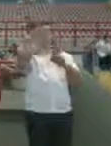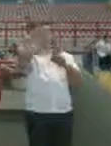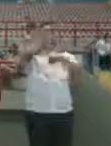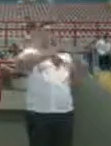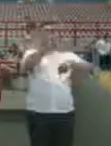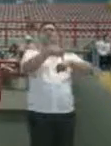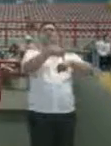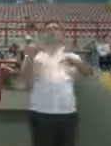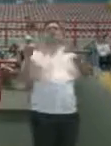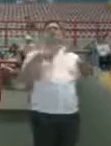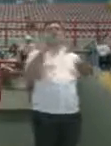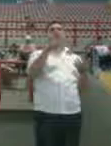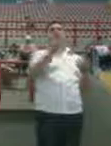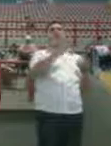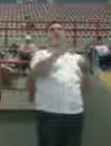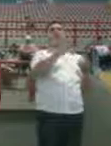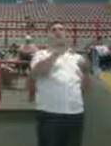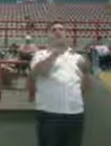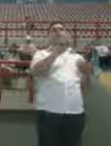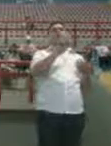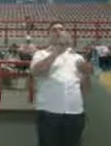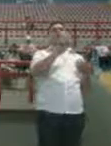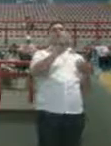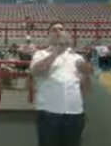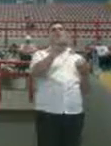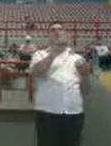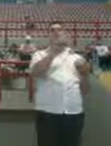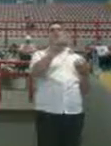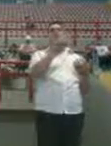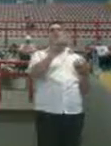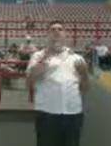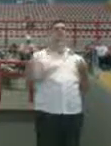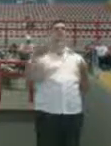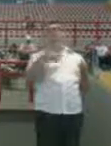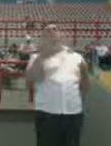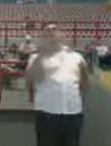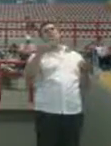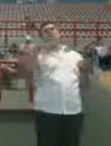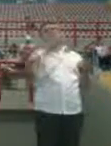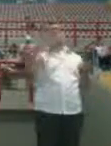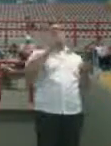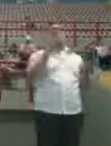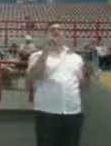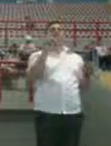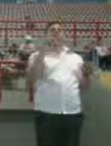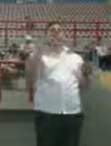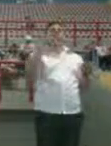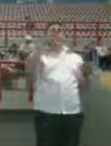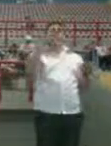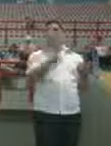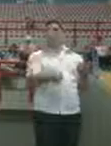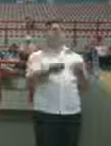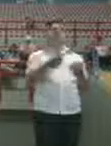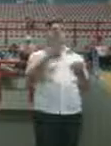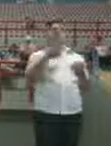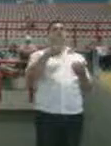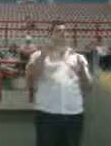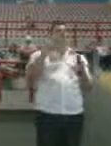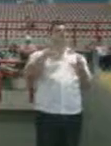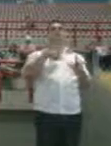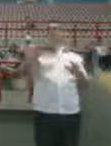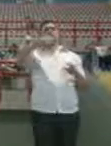processo mundial, pessoal. Privatizações nos anos 90 foi o fim da velha ordem. A velha ordem mundial termina em